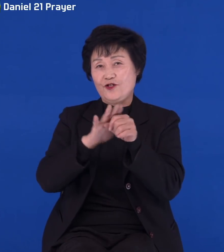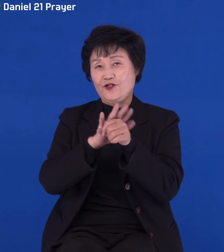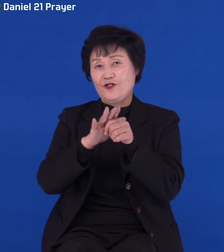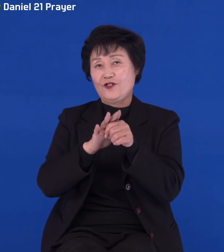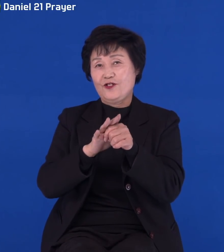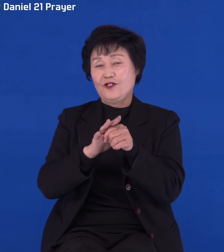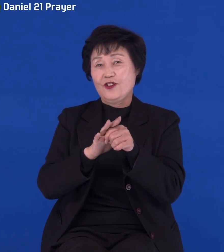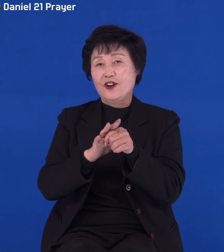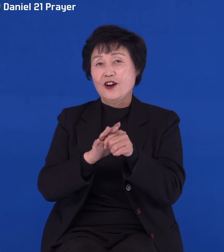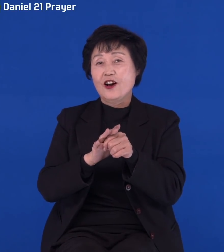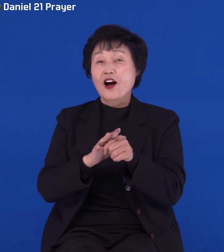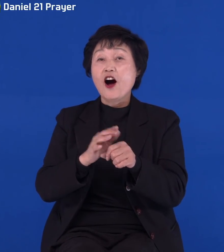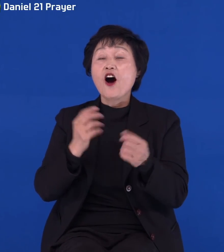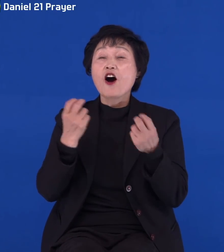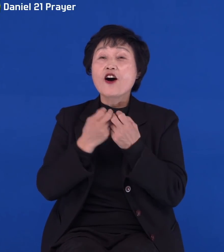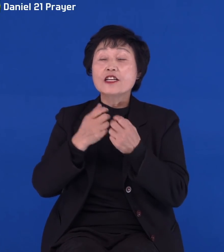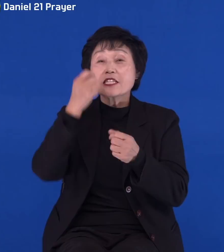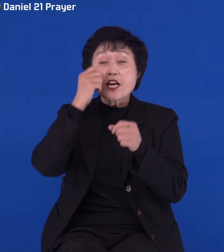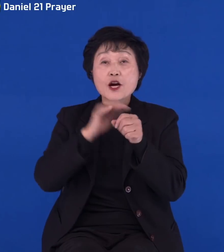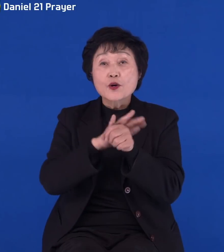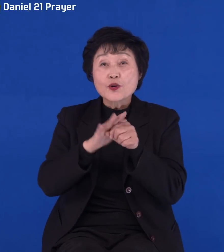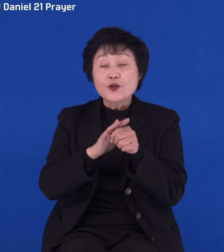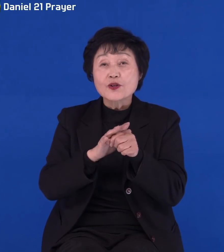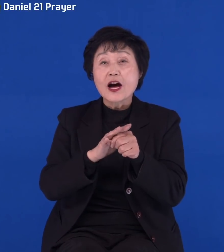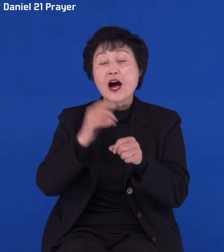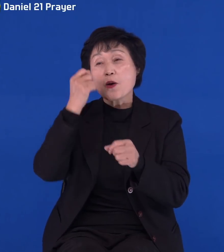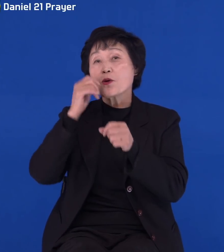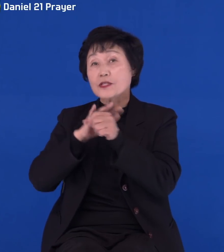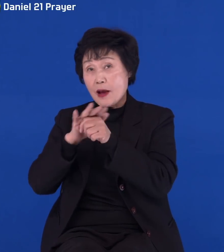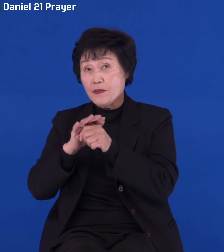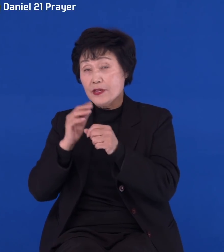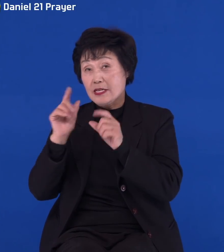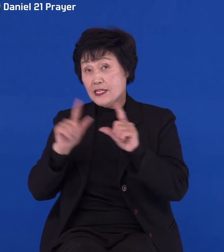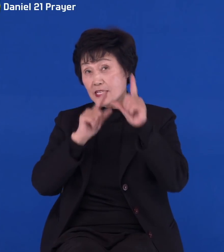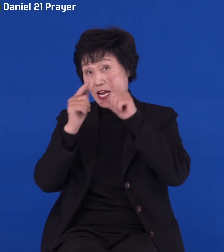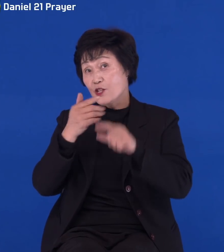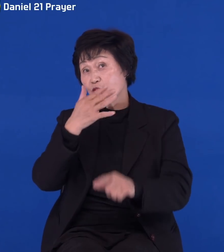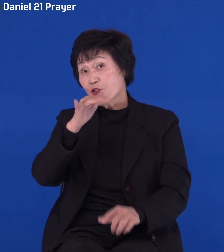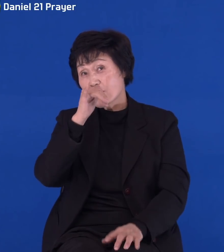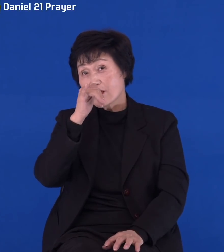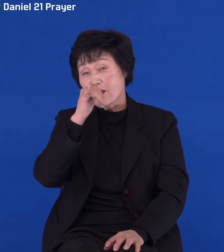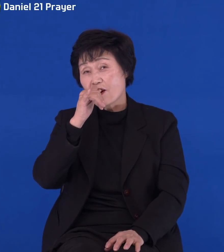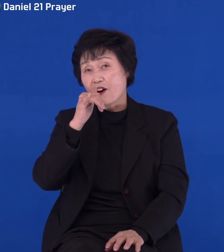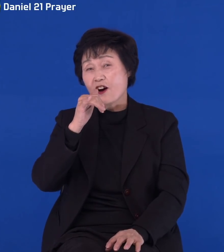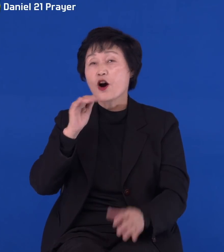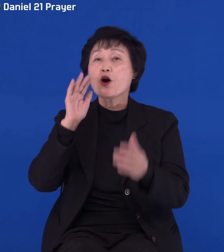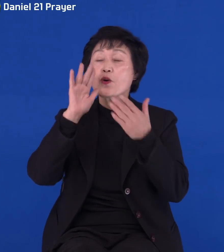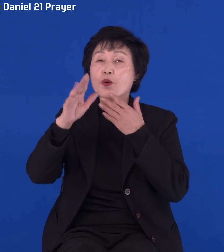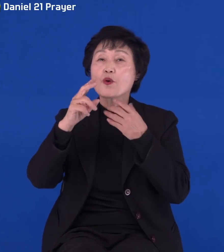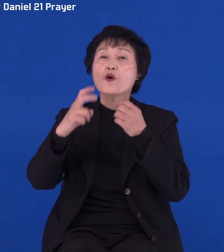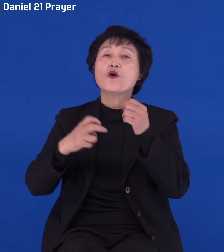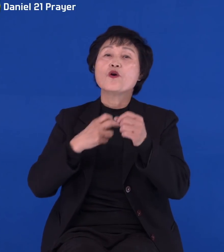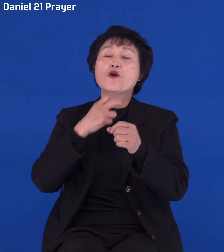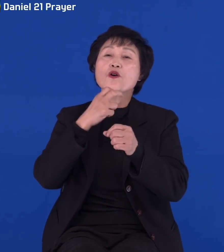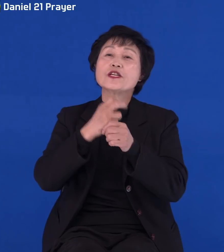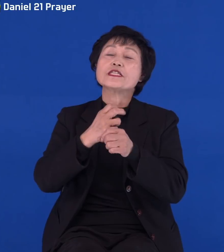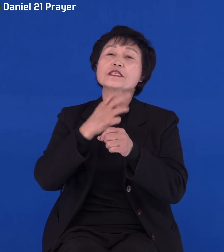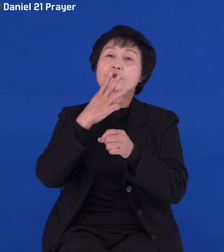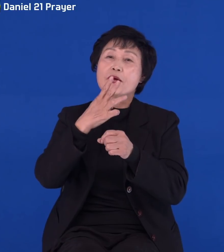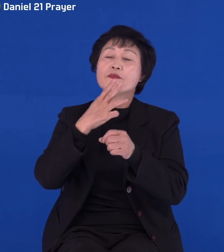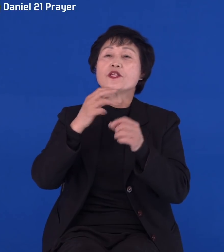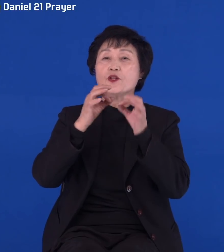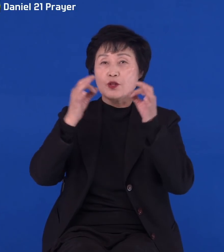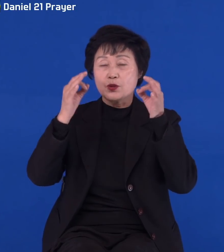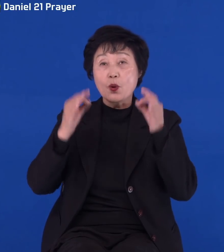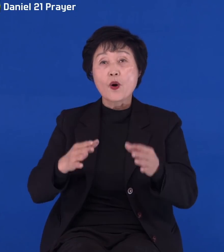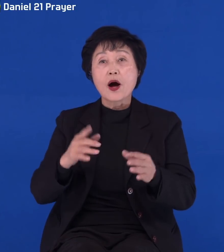긍휼한 삶, 자비한 삶을 살 수 있을까요? 저는 그 사건 이후부터 23년 동안 깨닫는 게 두 가지 원리가 있습니다. 나의 복음이 있어야